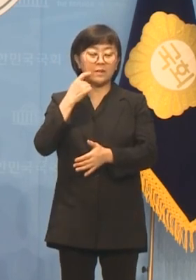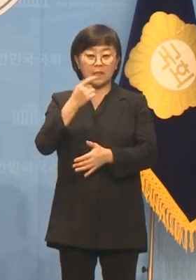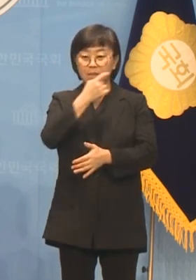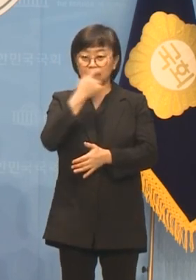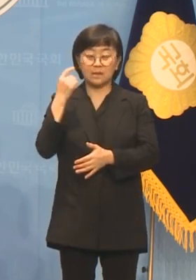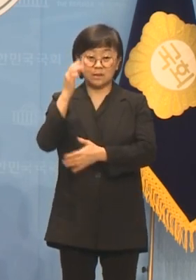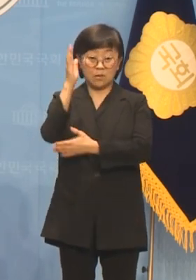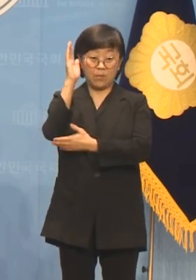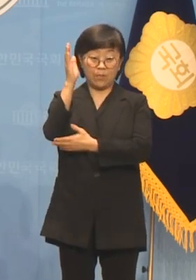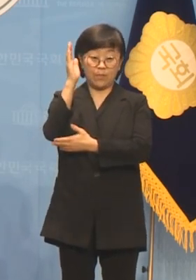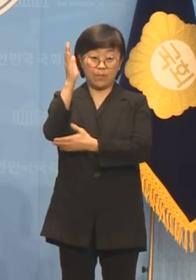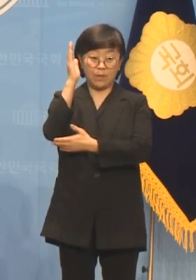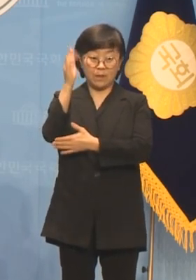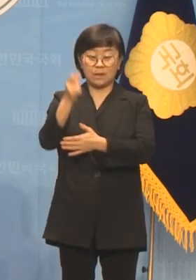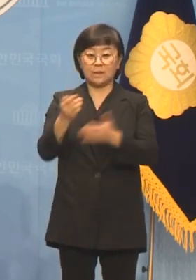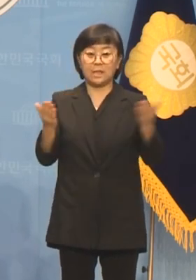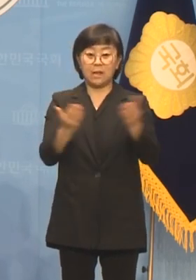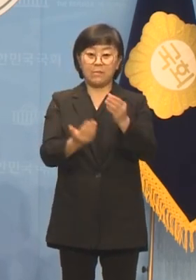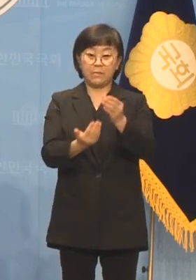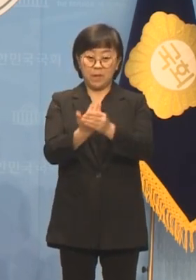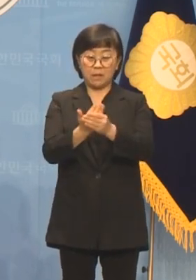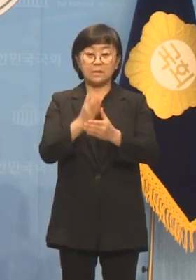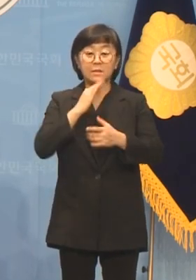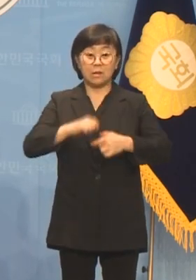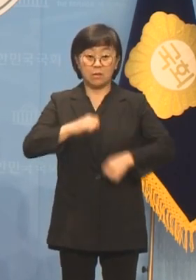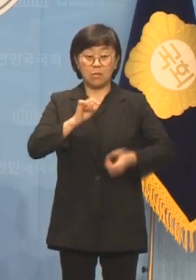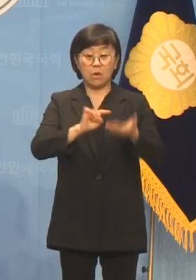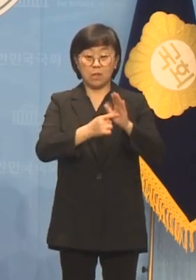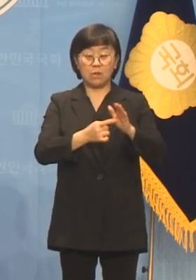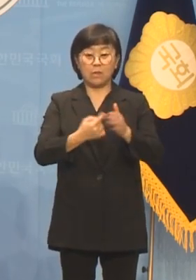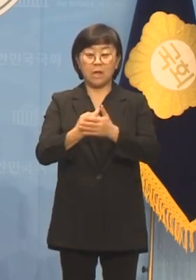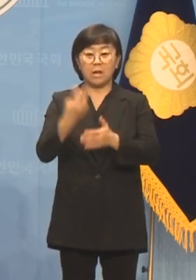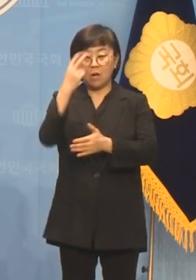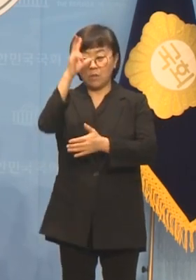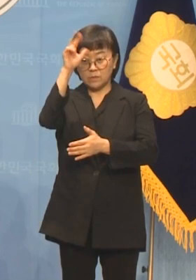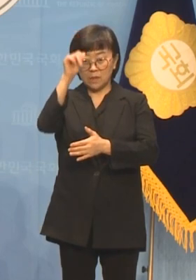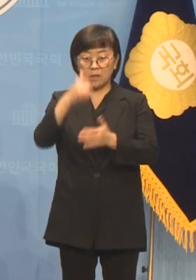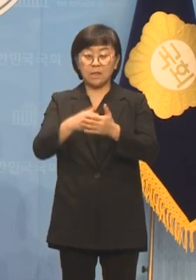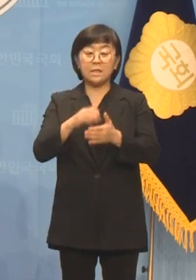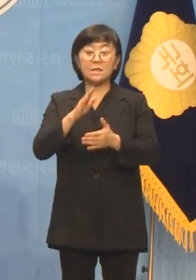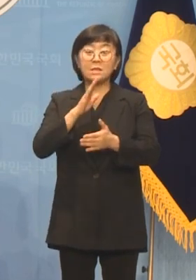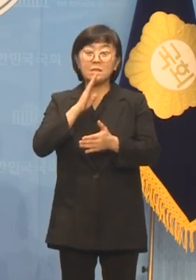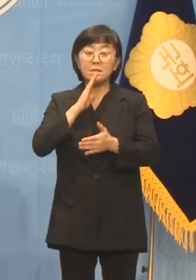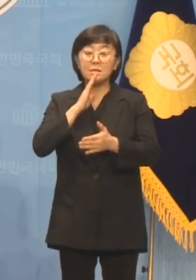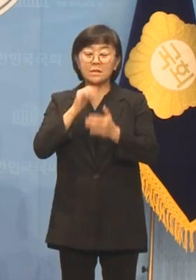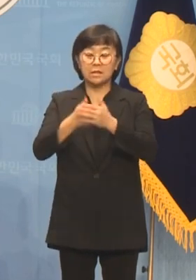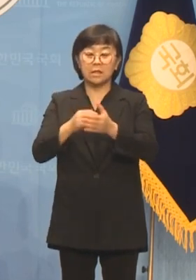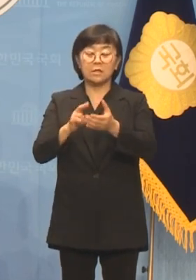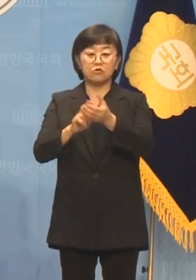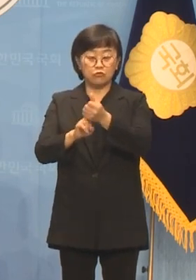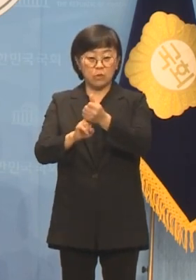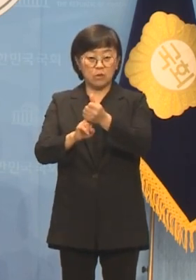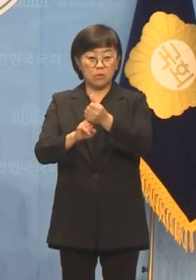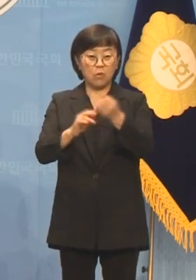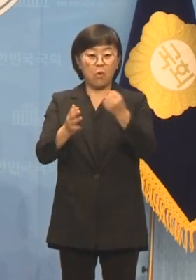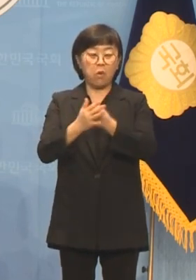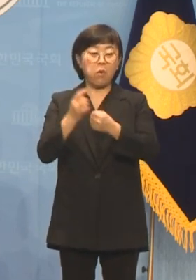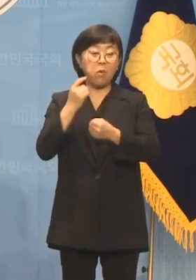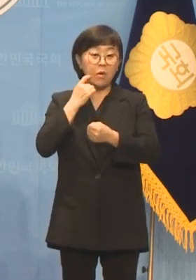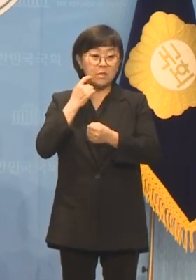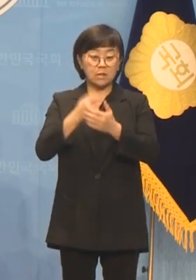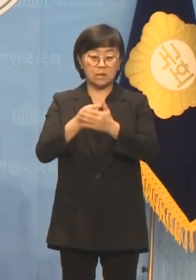실상을 확인하면 오히려 검찰이 진실을 외면하고 그리고 사건을 위증교사로